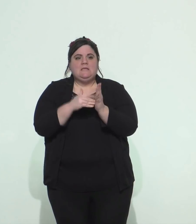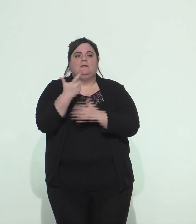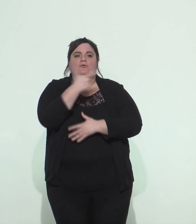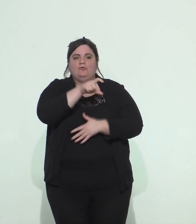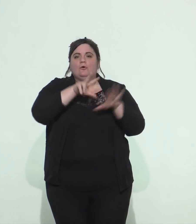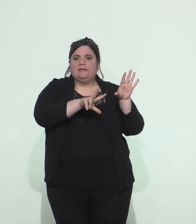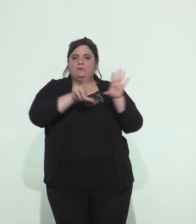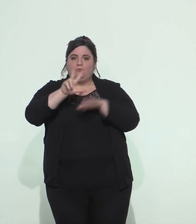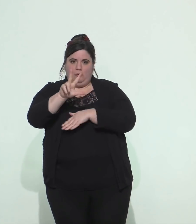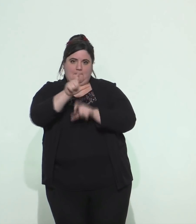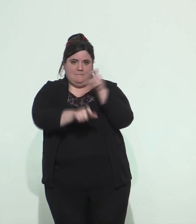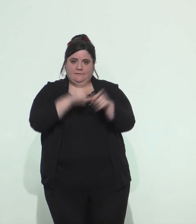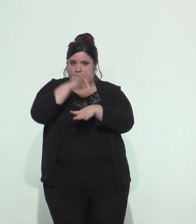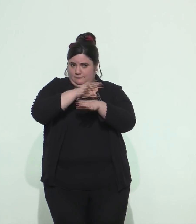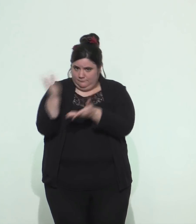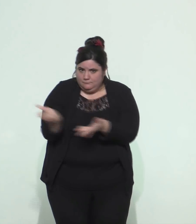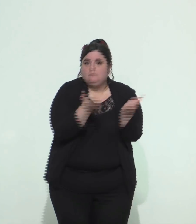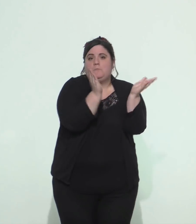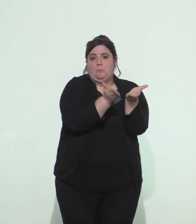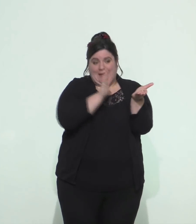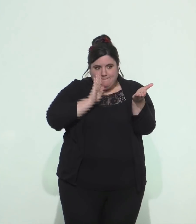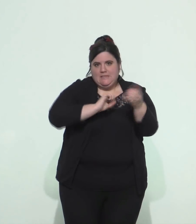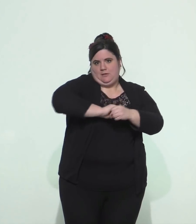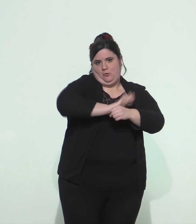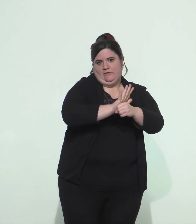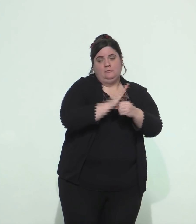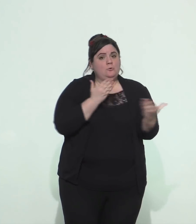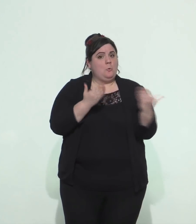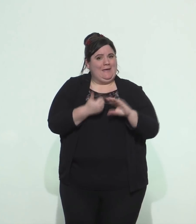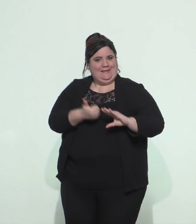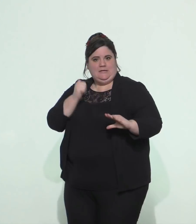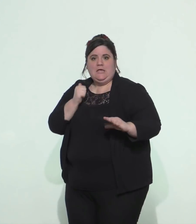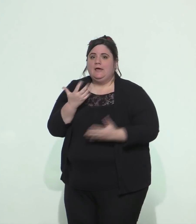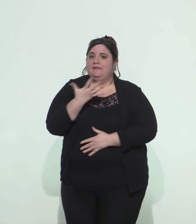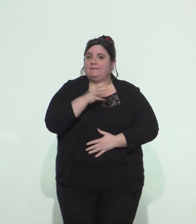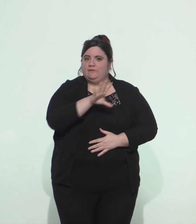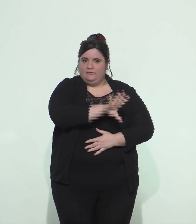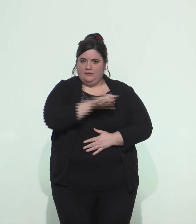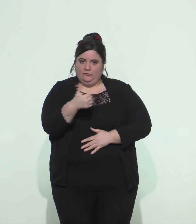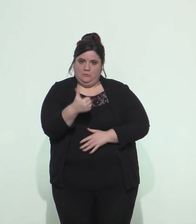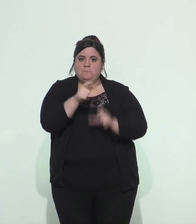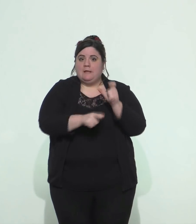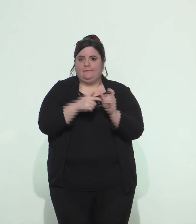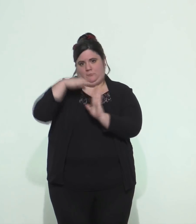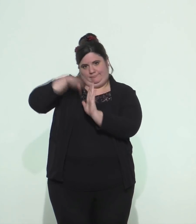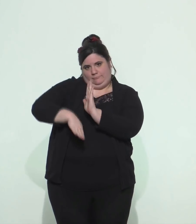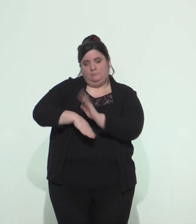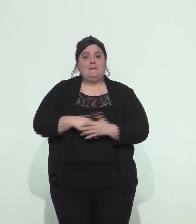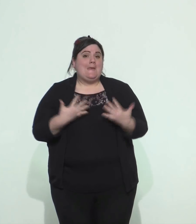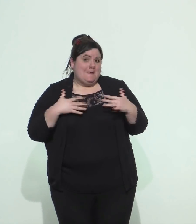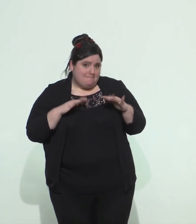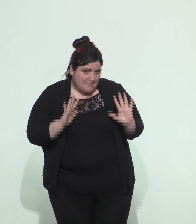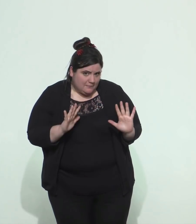une infection Covid-19. C'est heureusement 551 personnes en moins, mais c'est tout de même